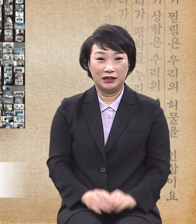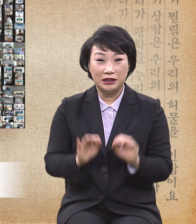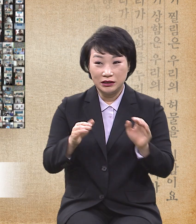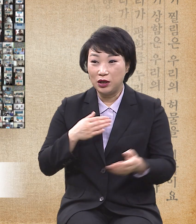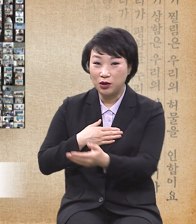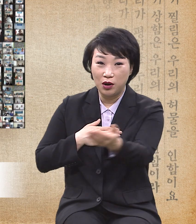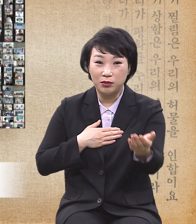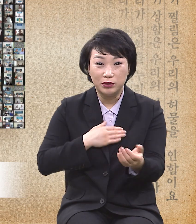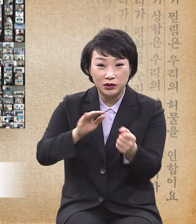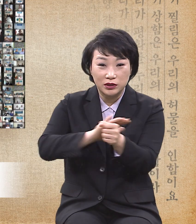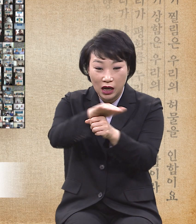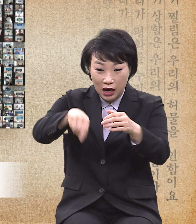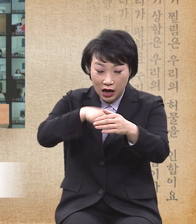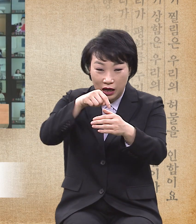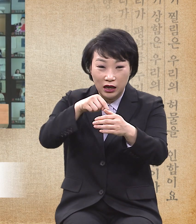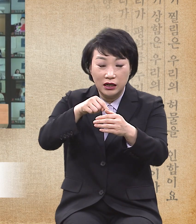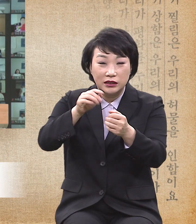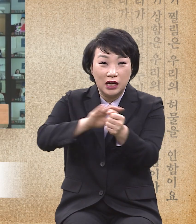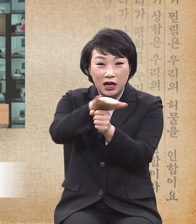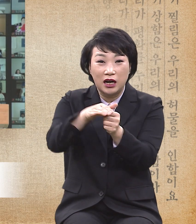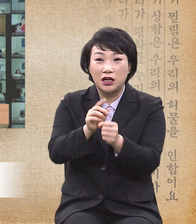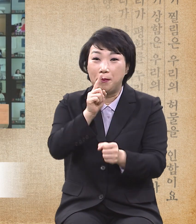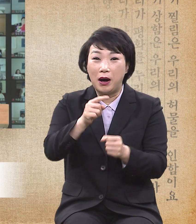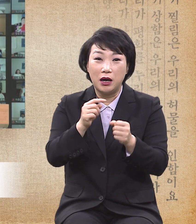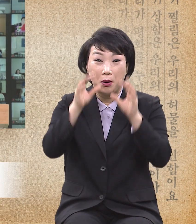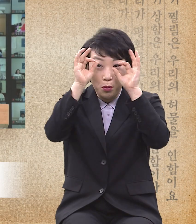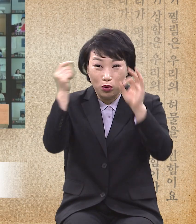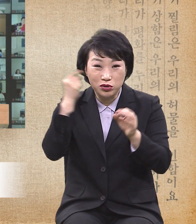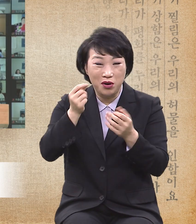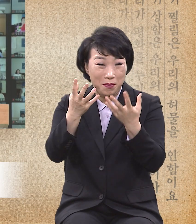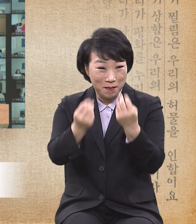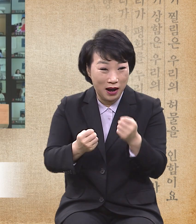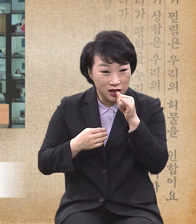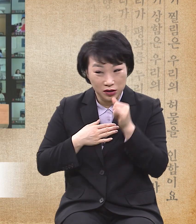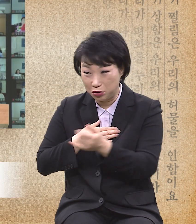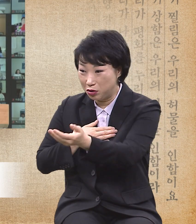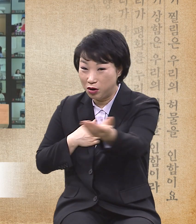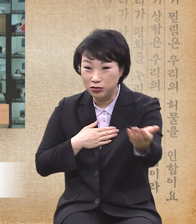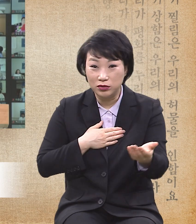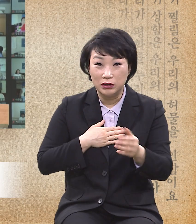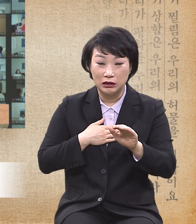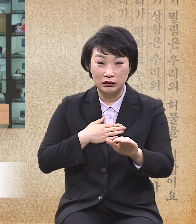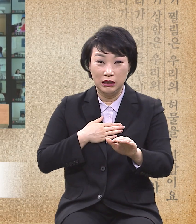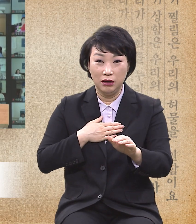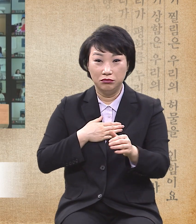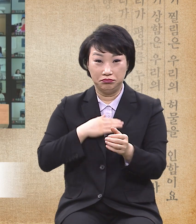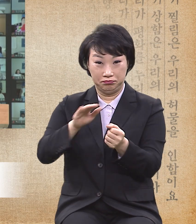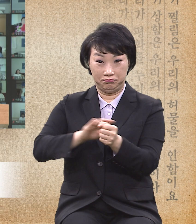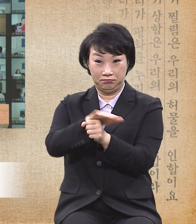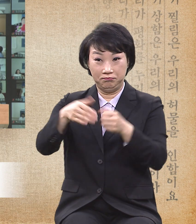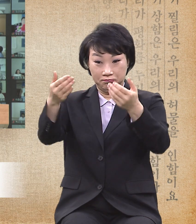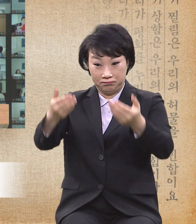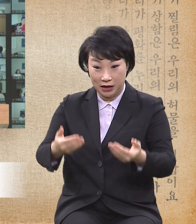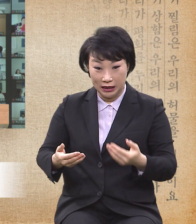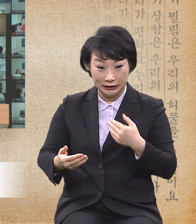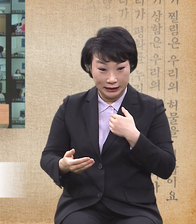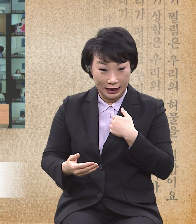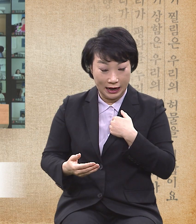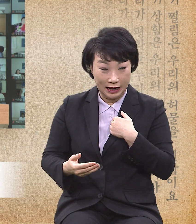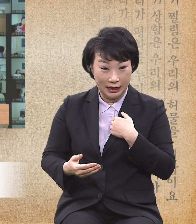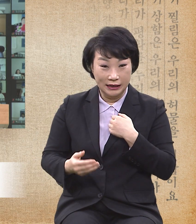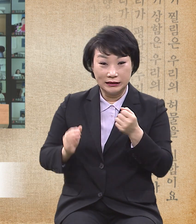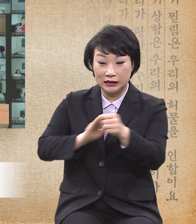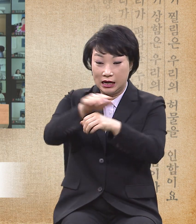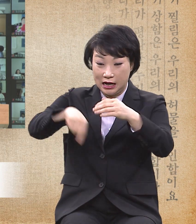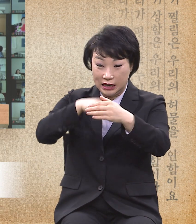근데 사랑 소리 많이 들었지. 근데 얼마나 사랑을 받아서